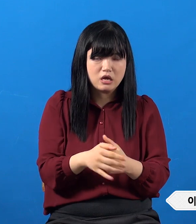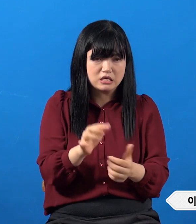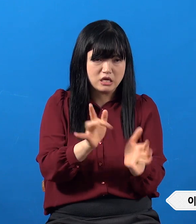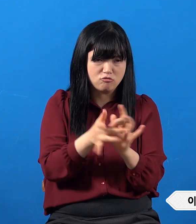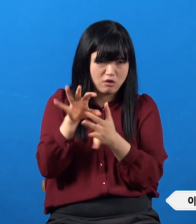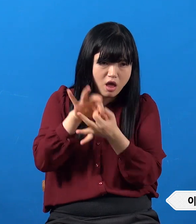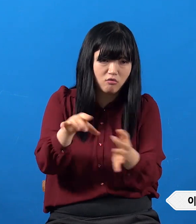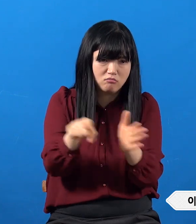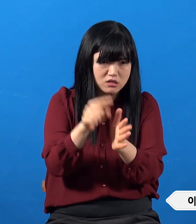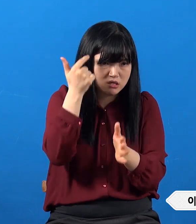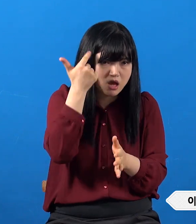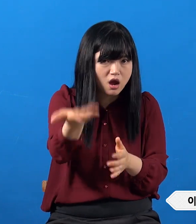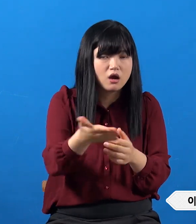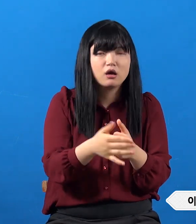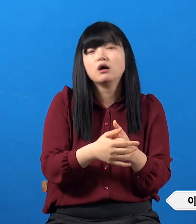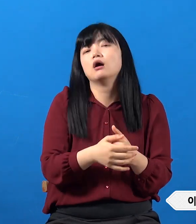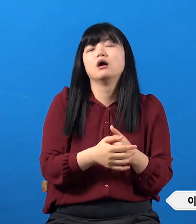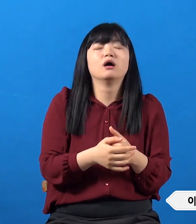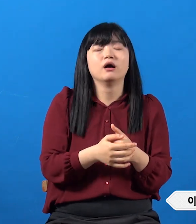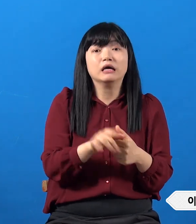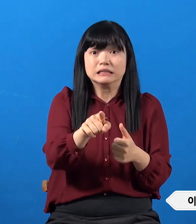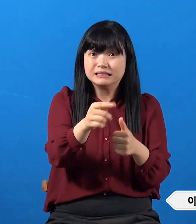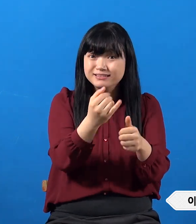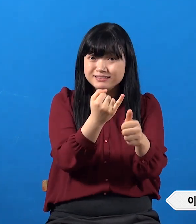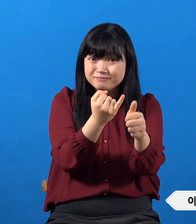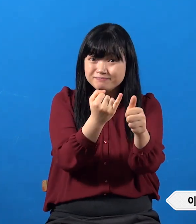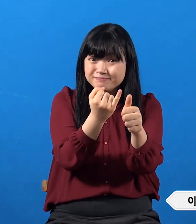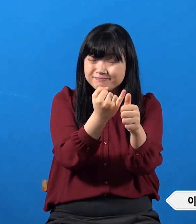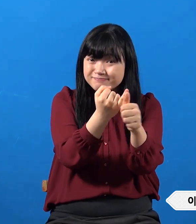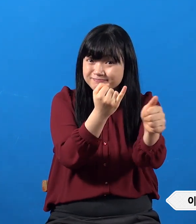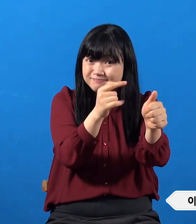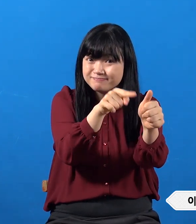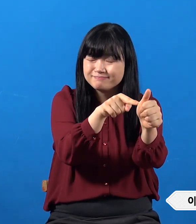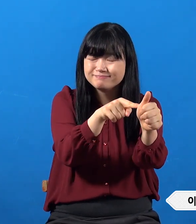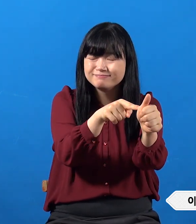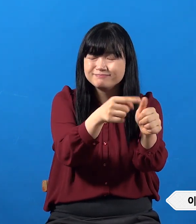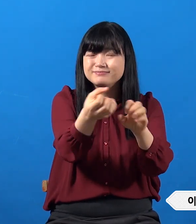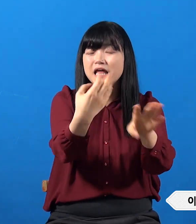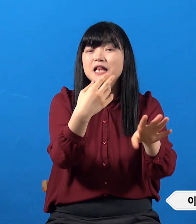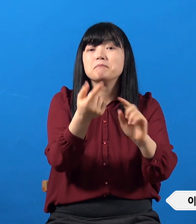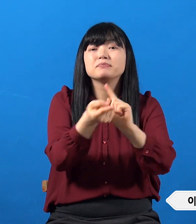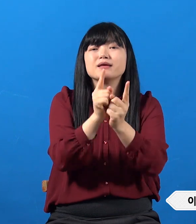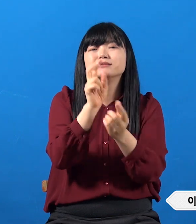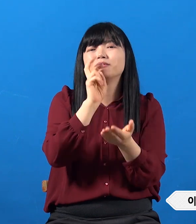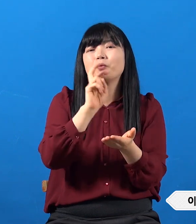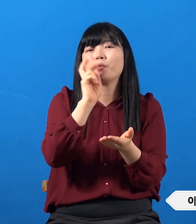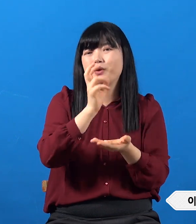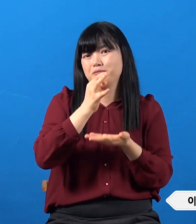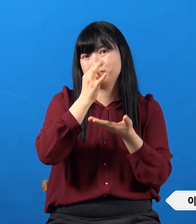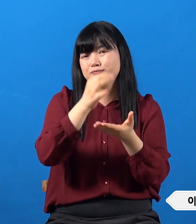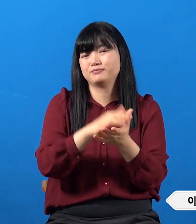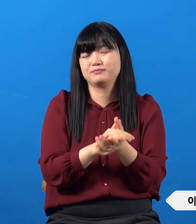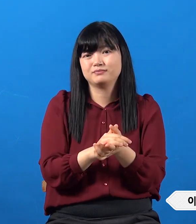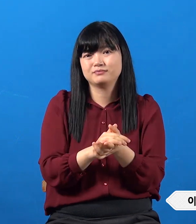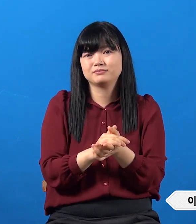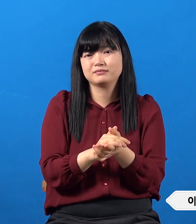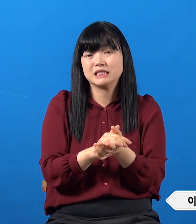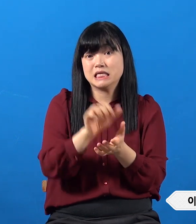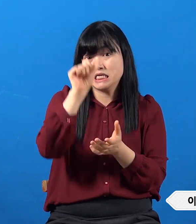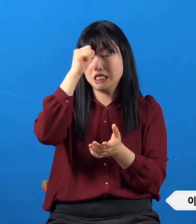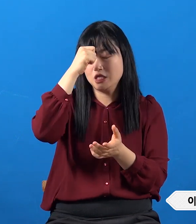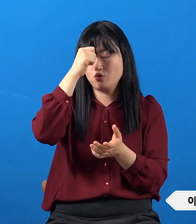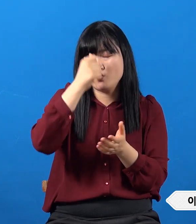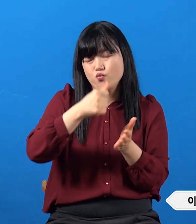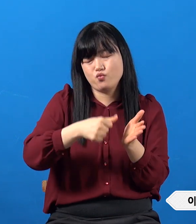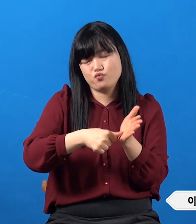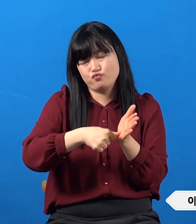예수를 믿겠는가? 그때 이 사람이 대답하는 대신에 노래를 불러요. 그 인도